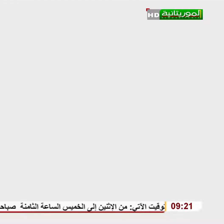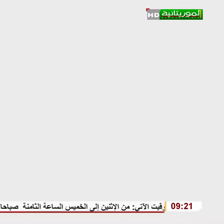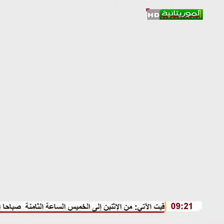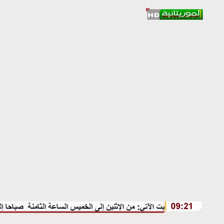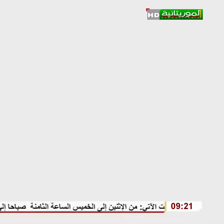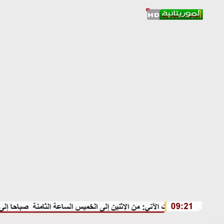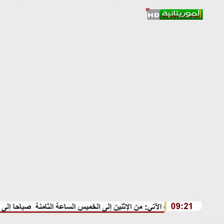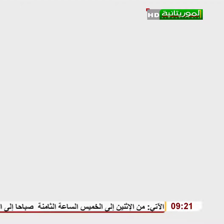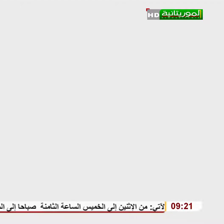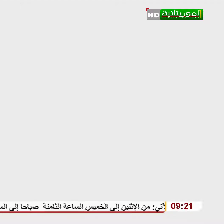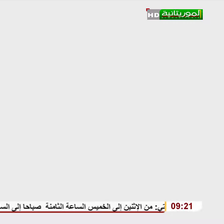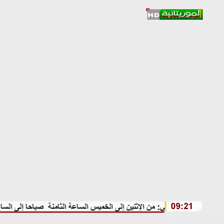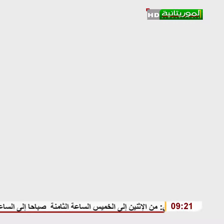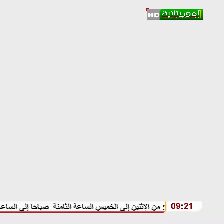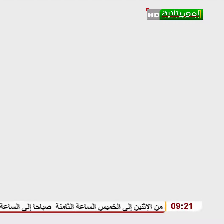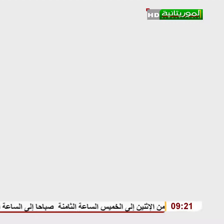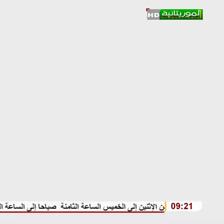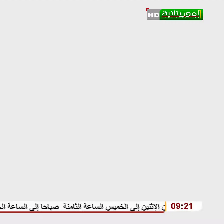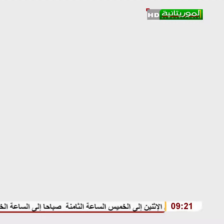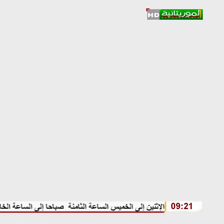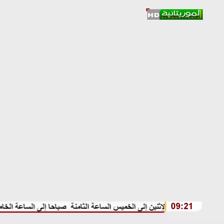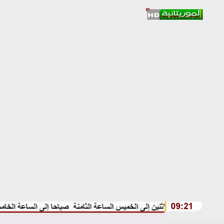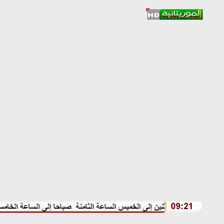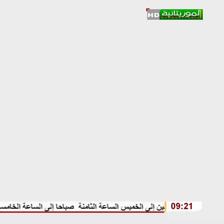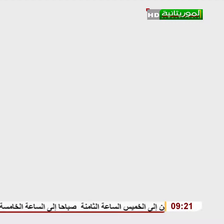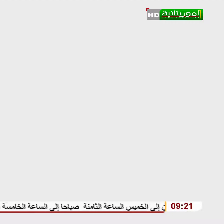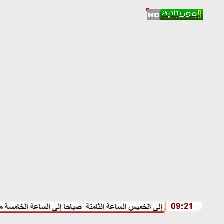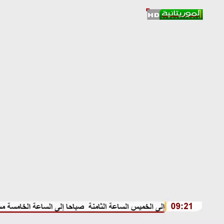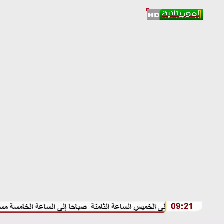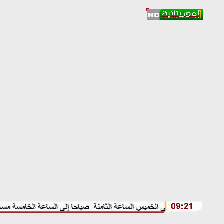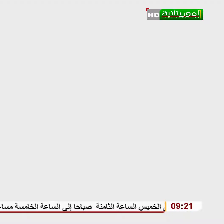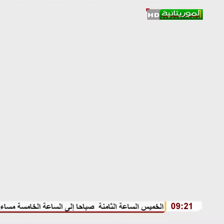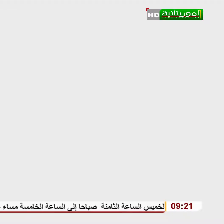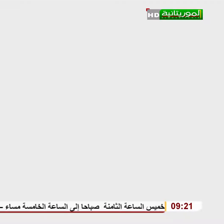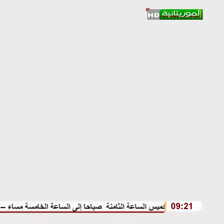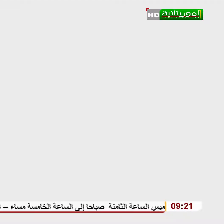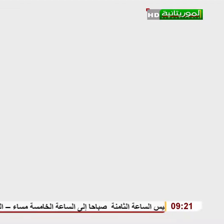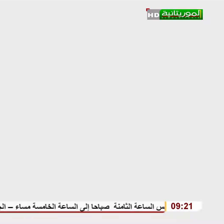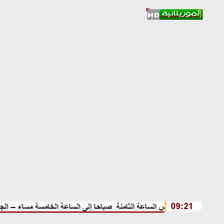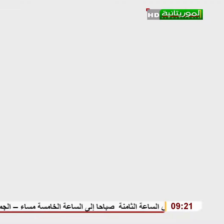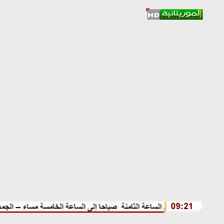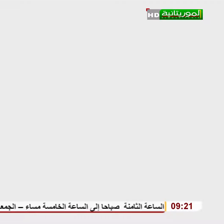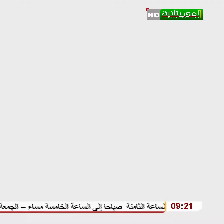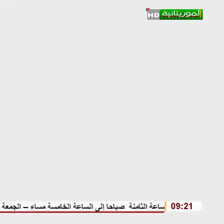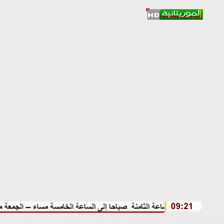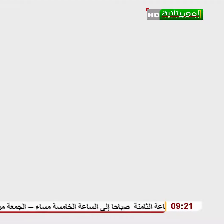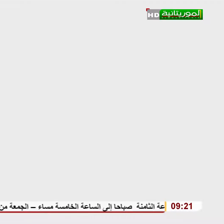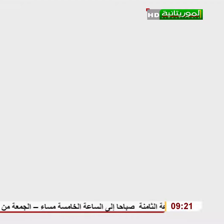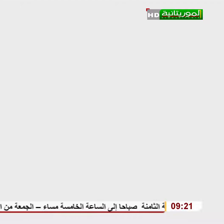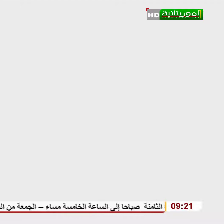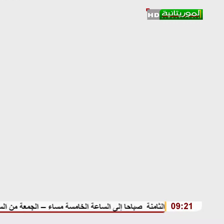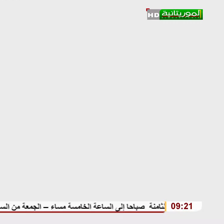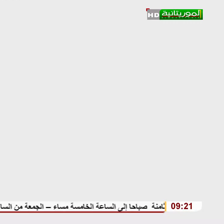شديد الحساسية بشكل مبالغ فيه للضوء، للصوت أو لللمس، لكنه غير قادر